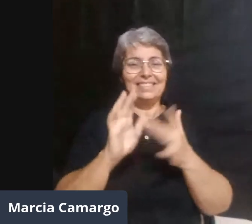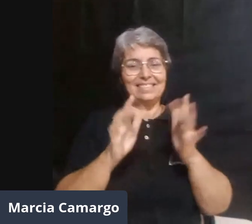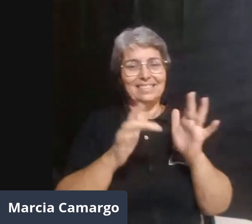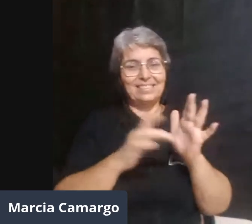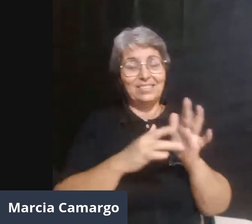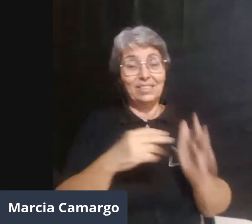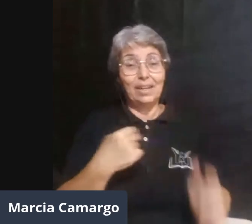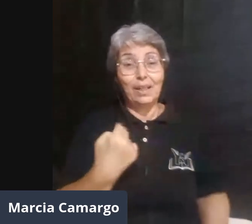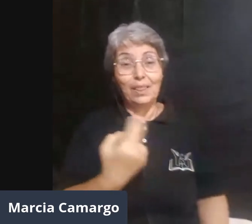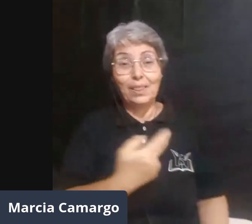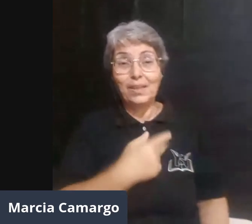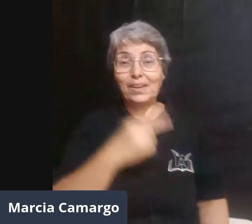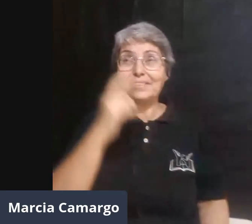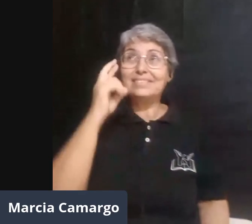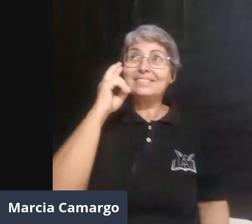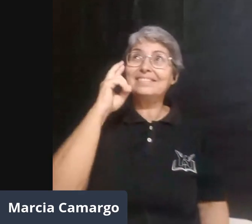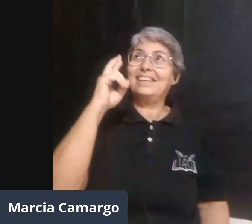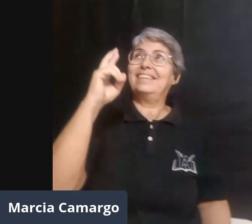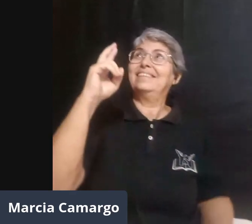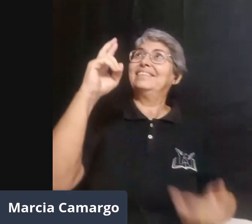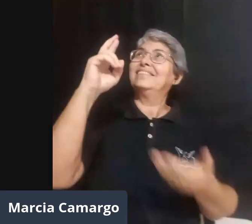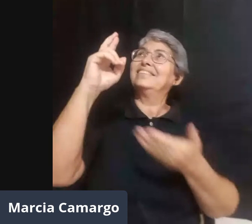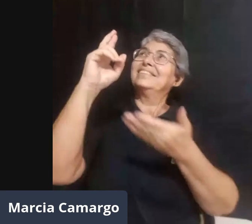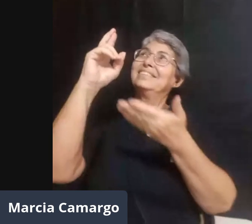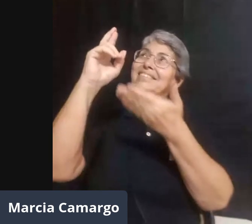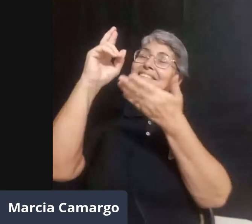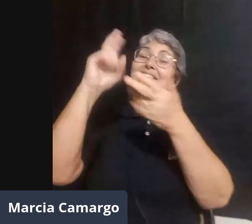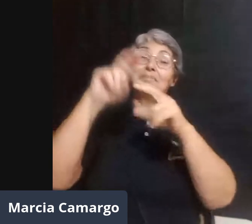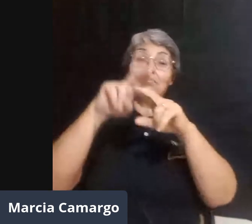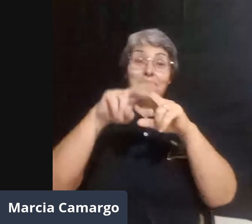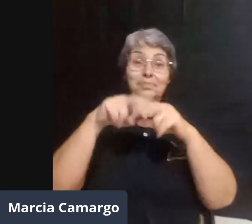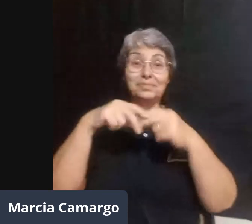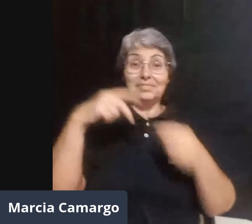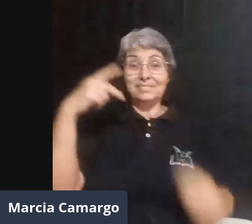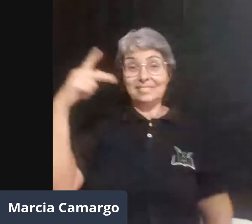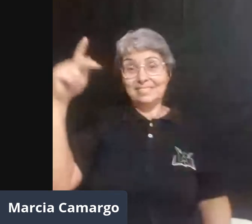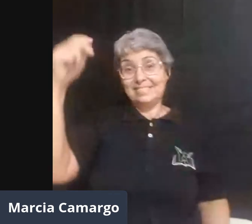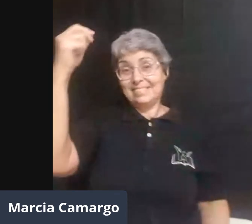sua graça, sim, eu